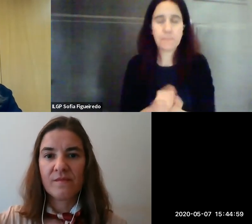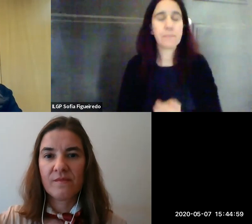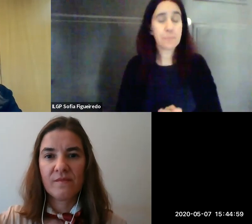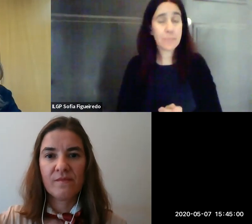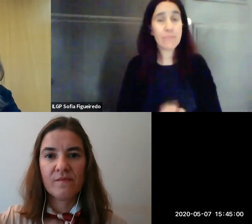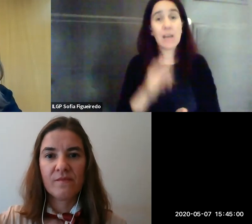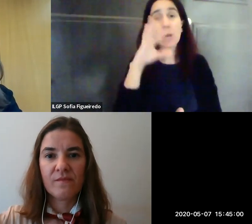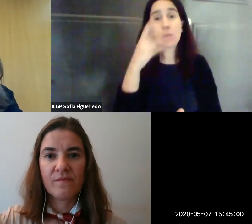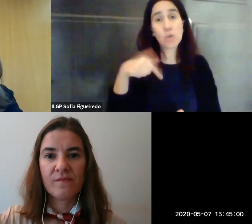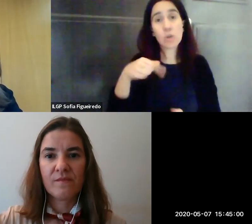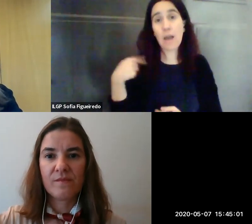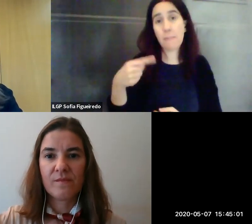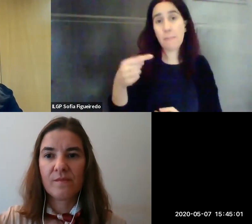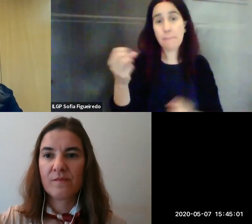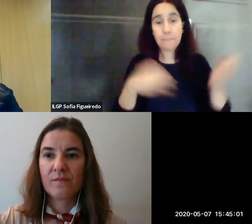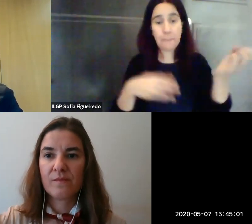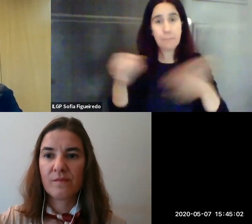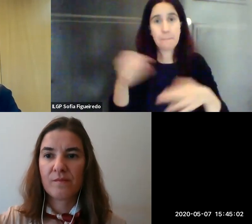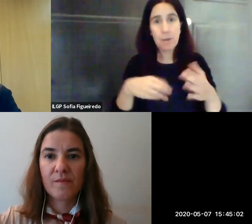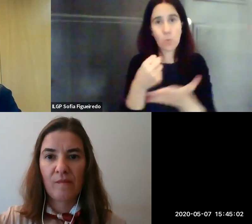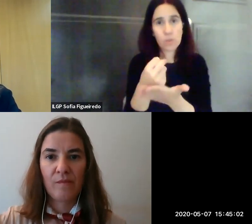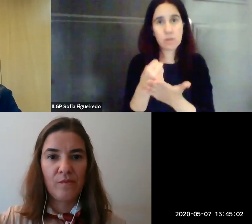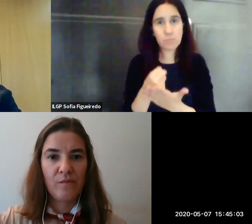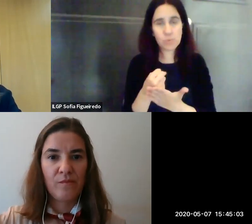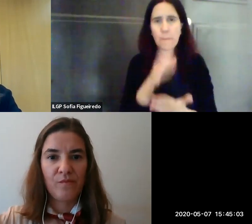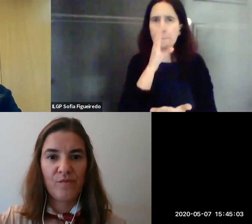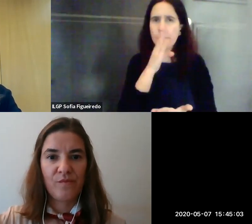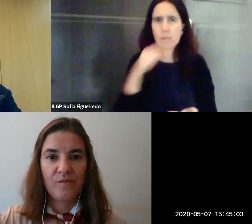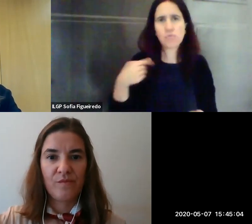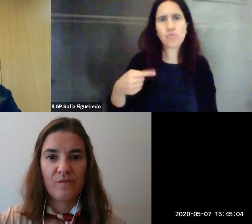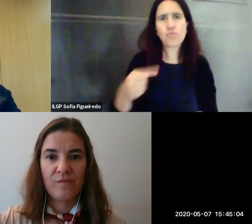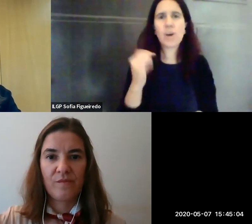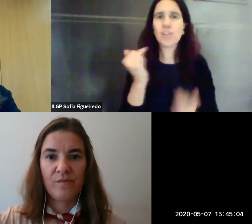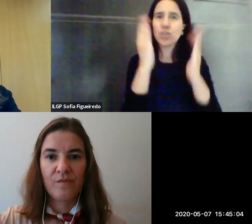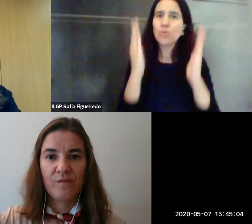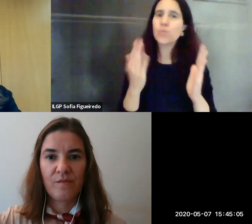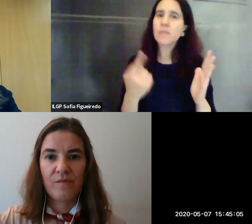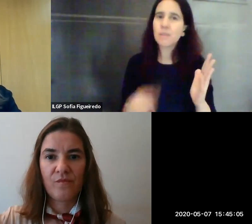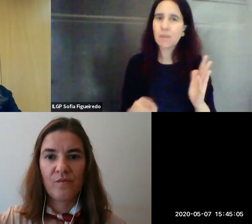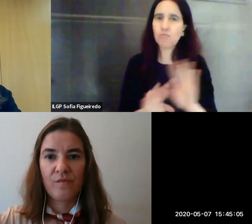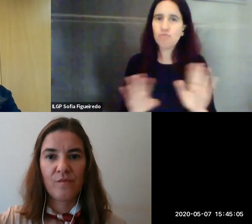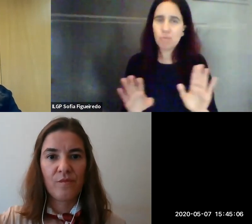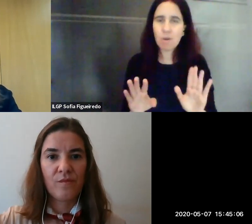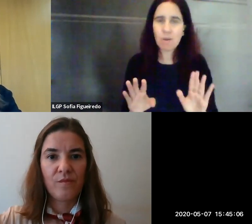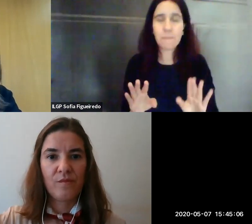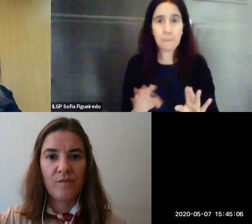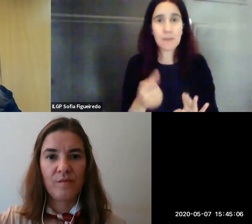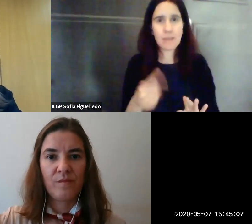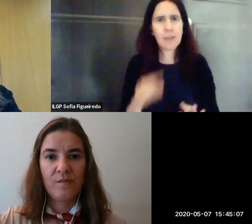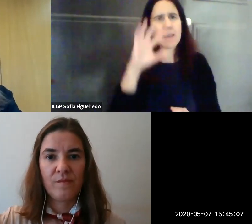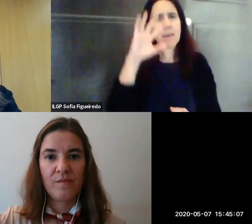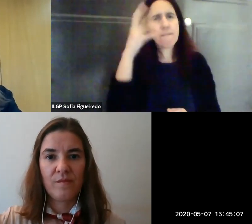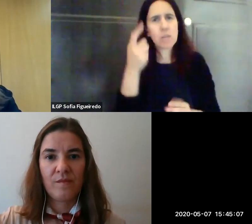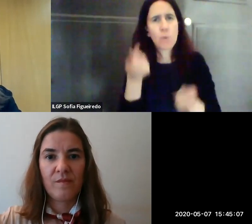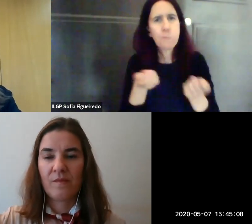recebemos diariamente contributos, e é uma prática habitual já no Instituto, que os vários eventos que vão